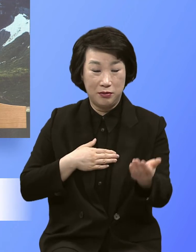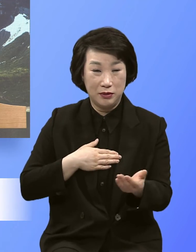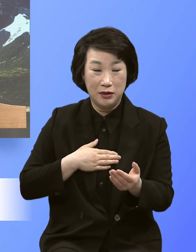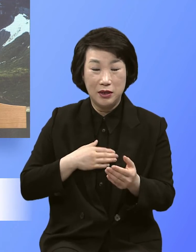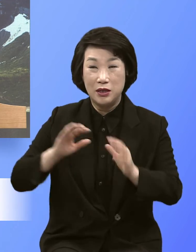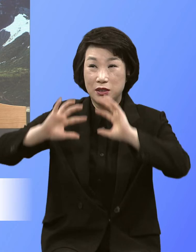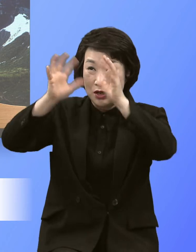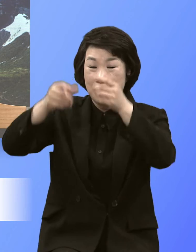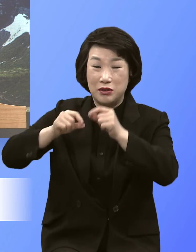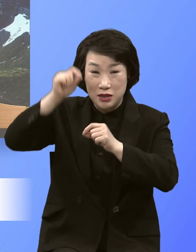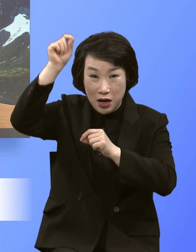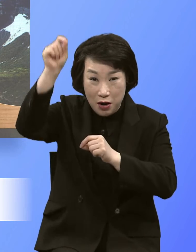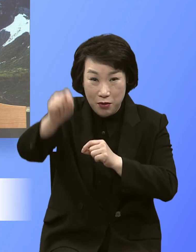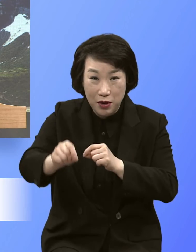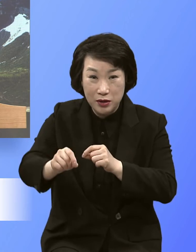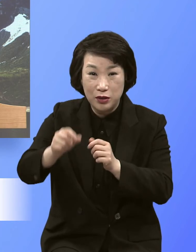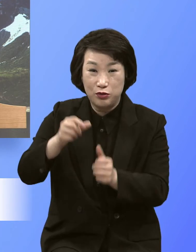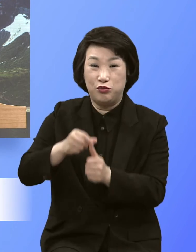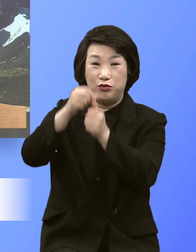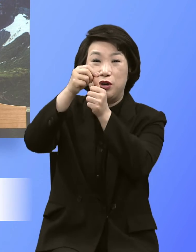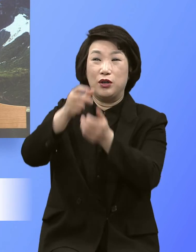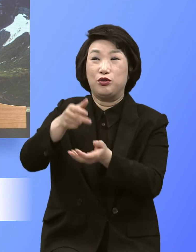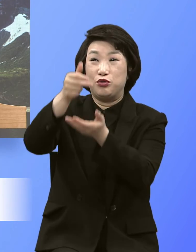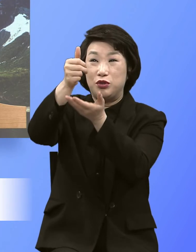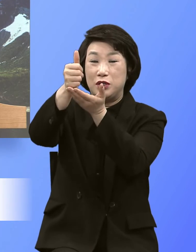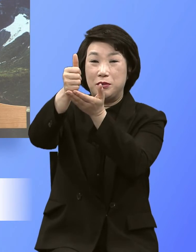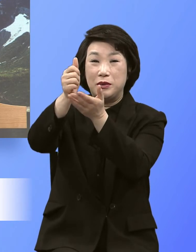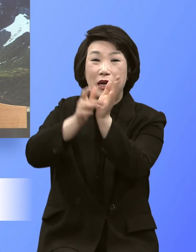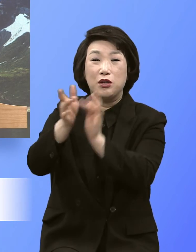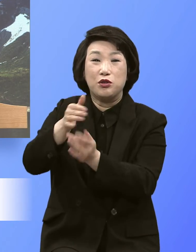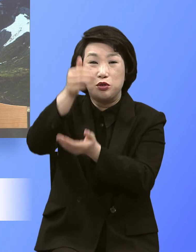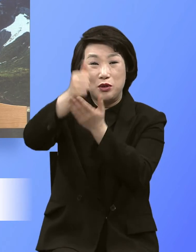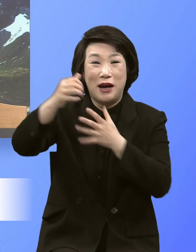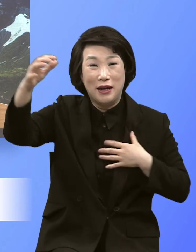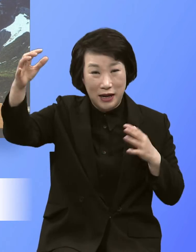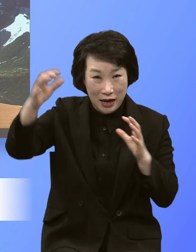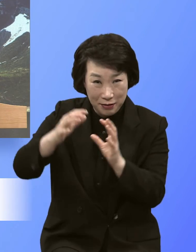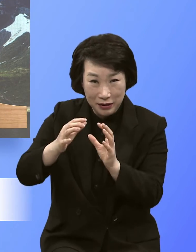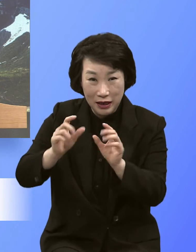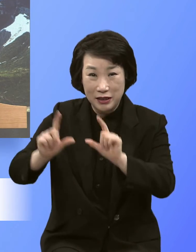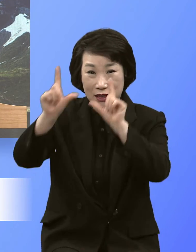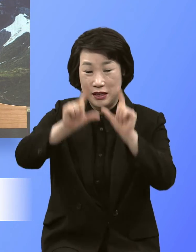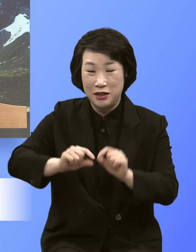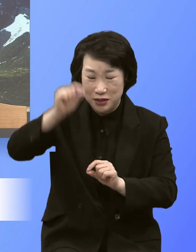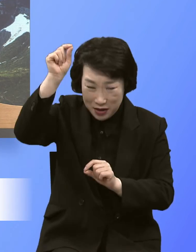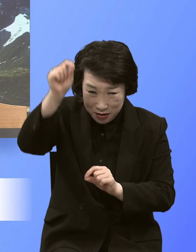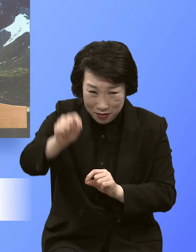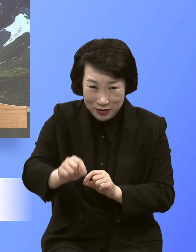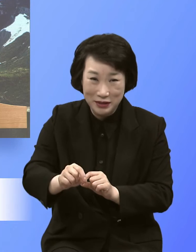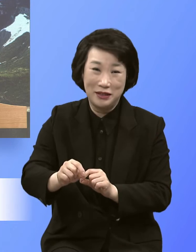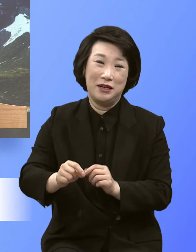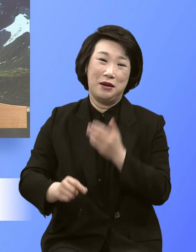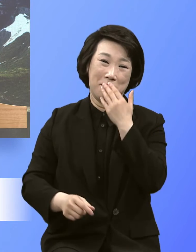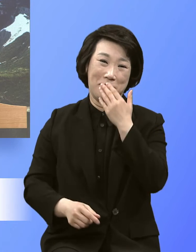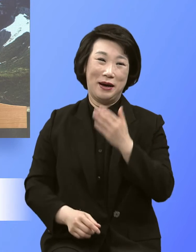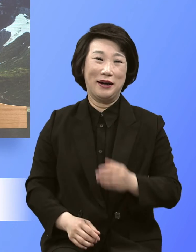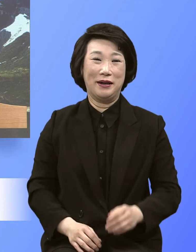영원한 천국에서 구원의 주님 예수 그리스도와 함께 영원히 함께 살게 될